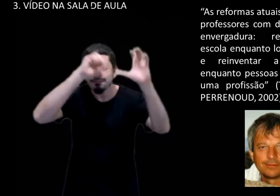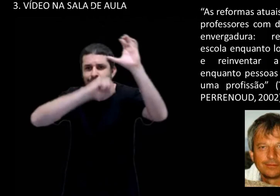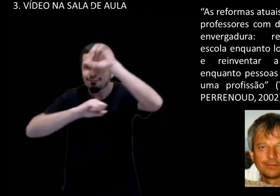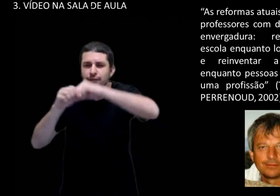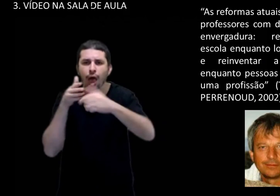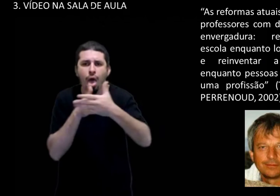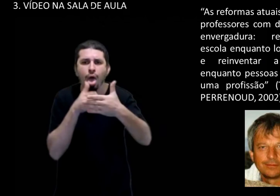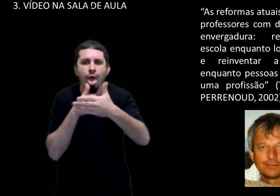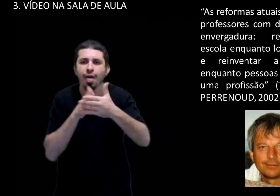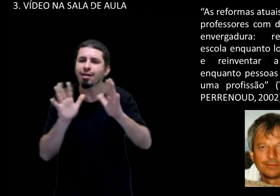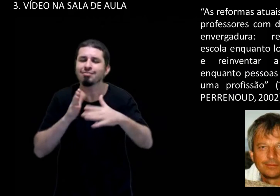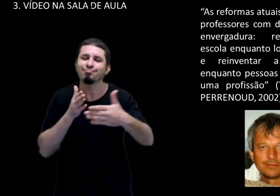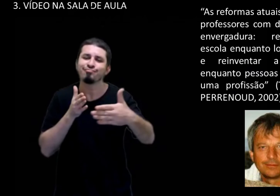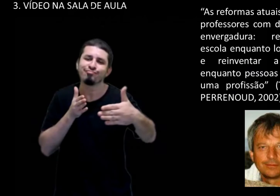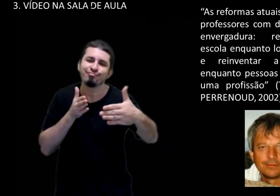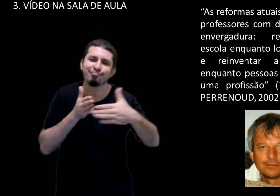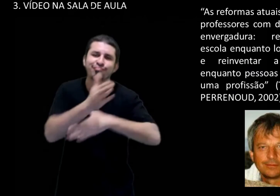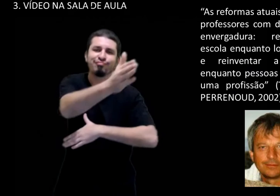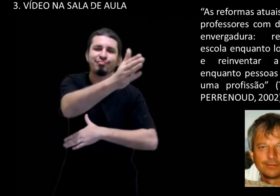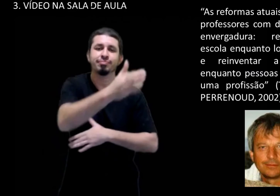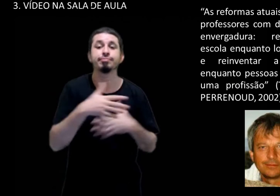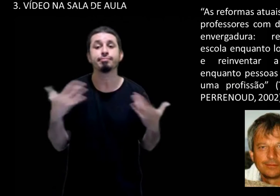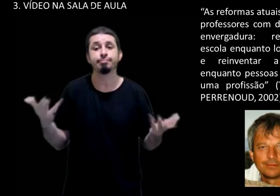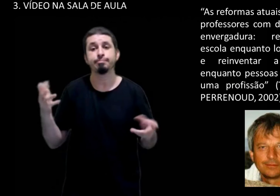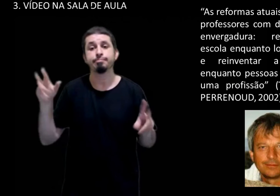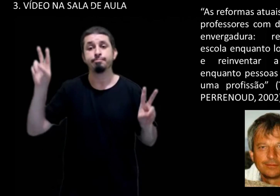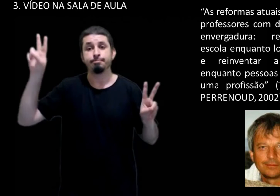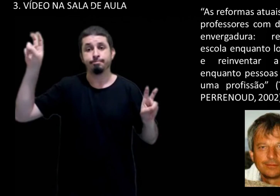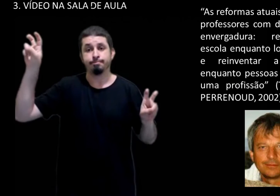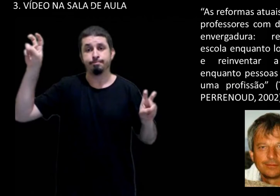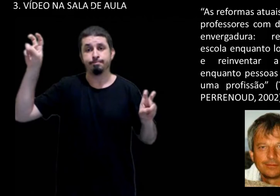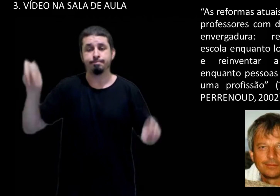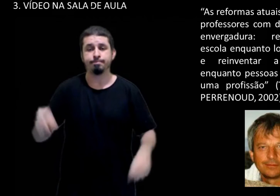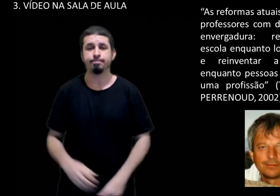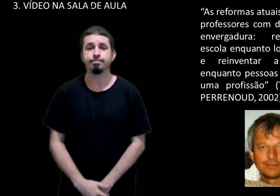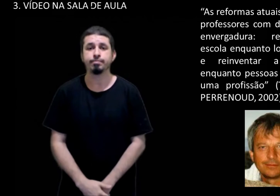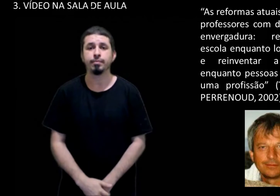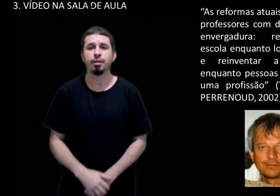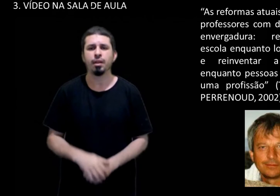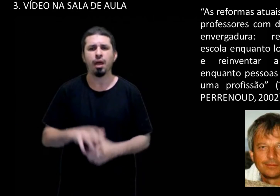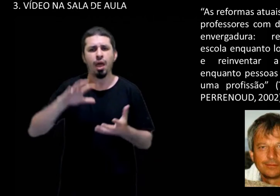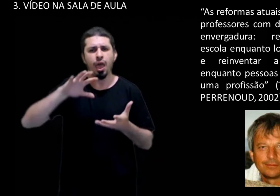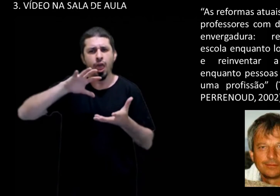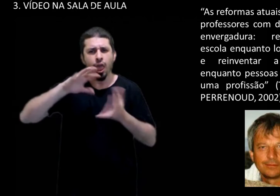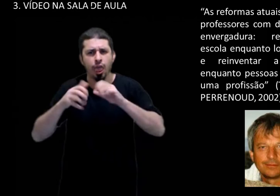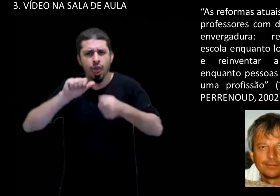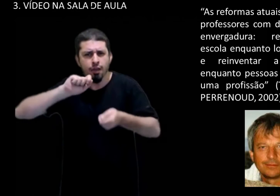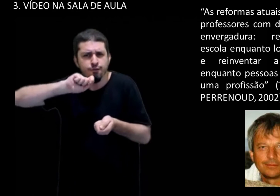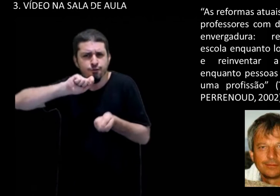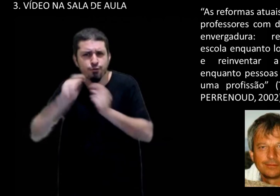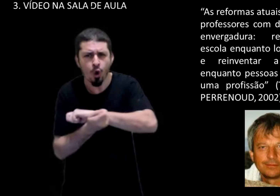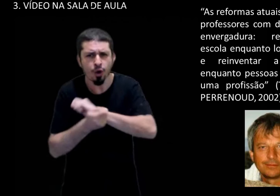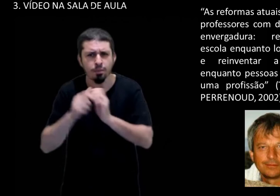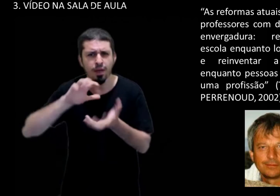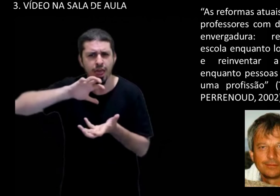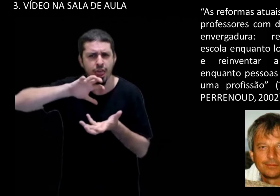confrontam os professores com dois desafios de envergadura: reinventar sua escola enquanto local de trabalho